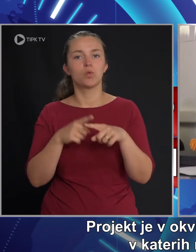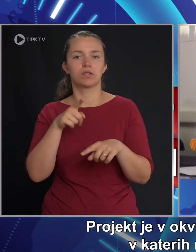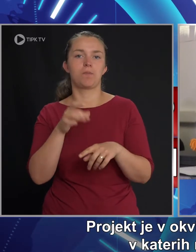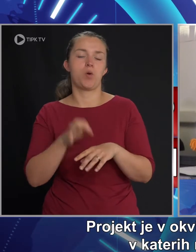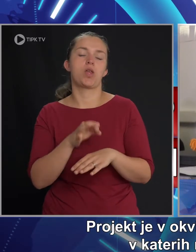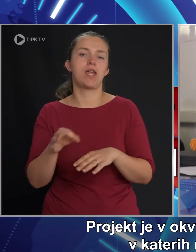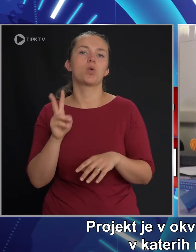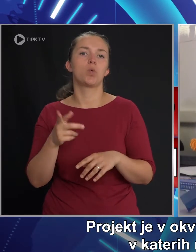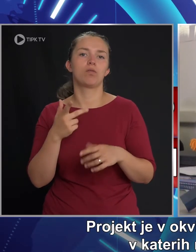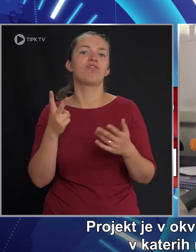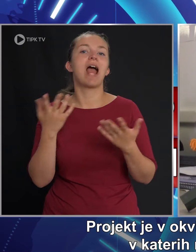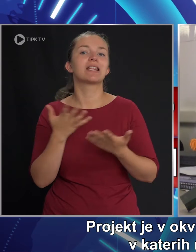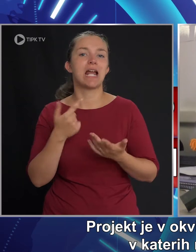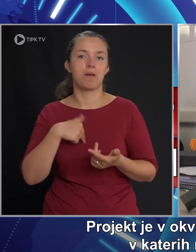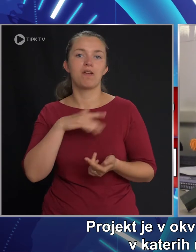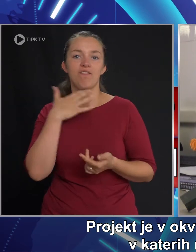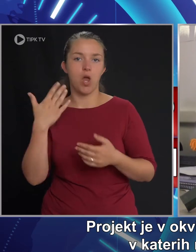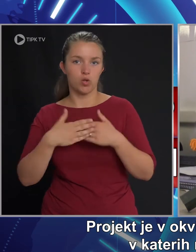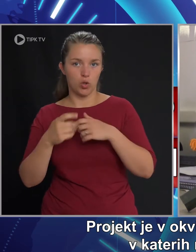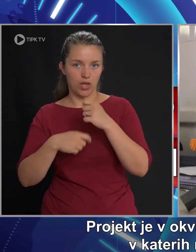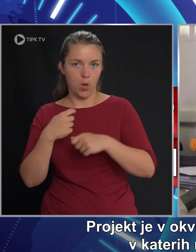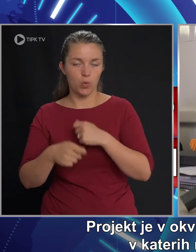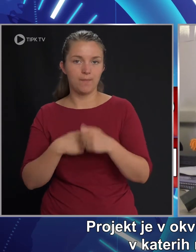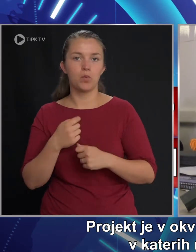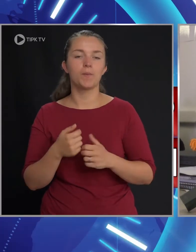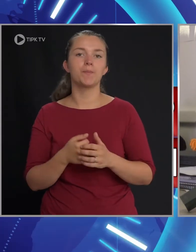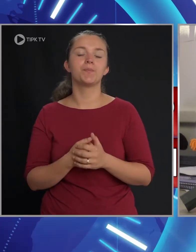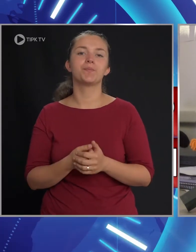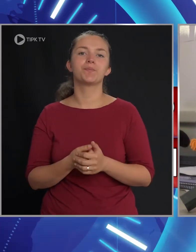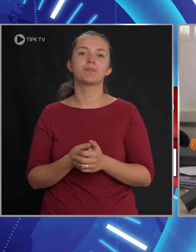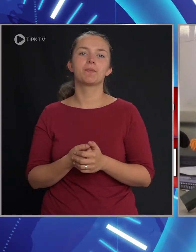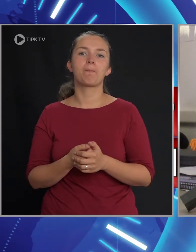projektov, v katerih pač mi veliko sodelujemo.